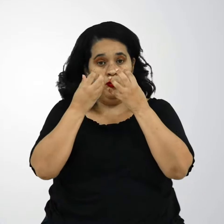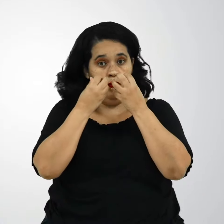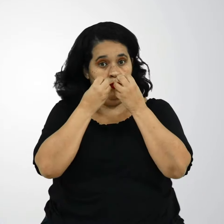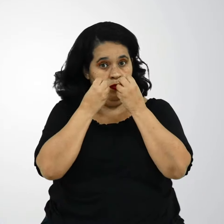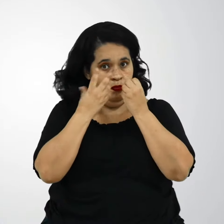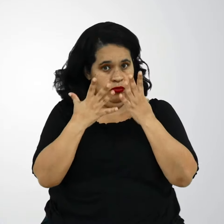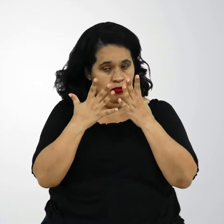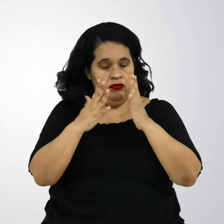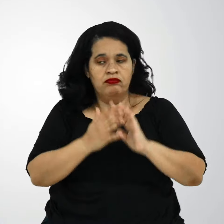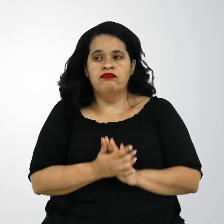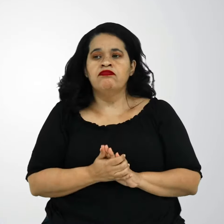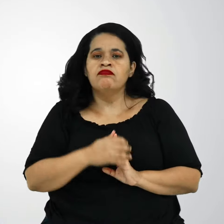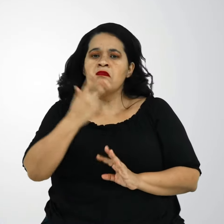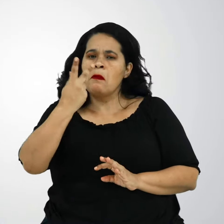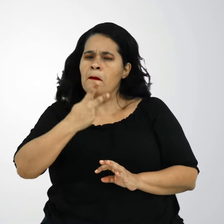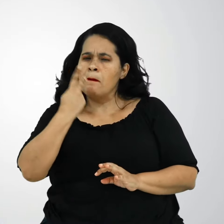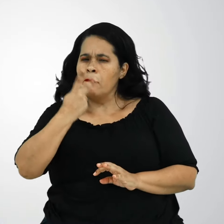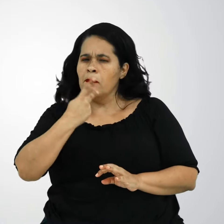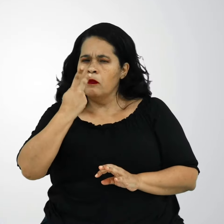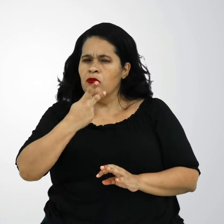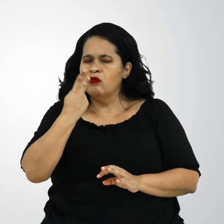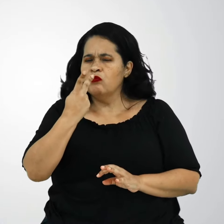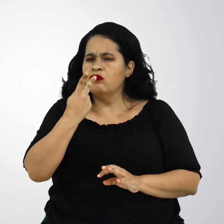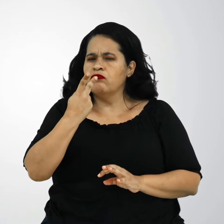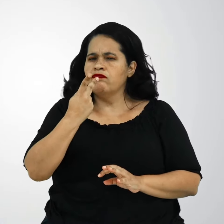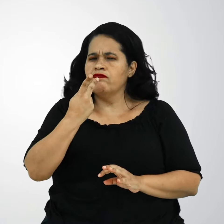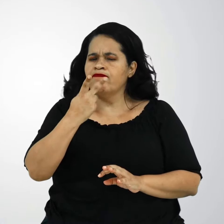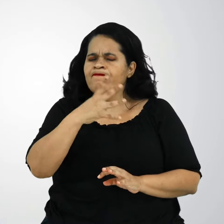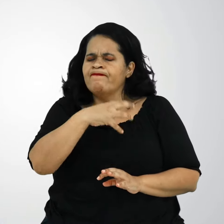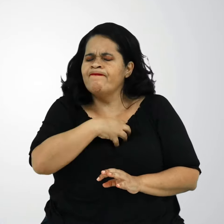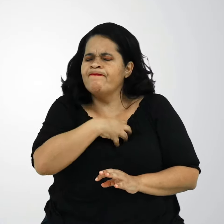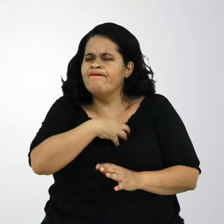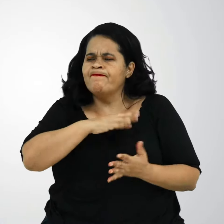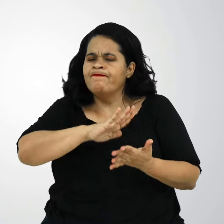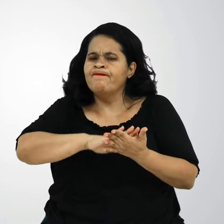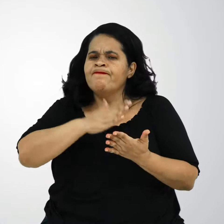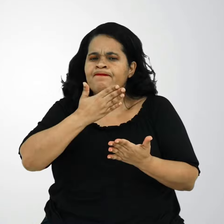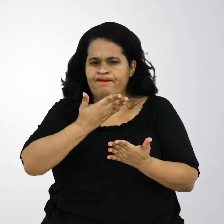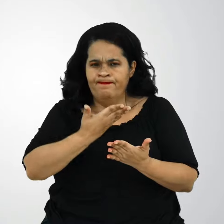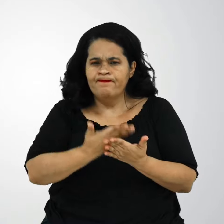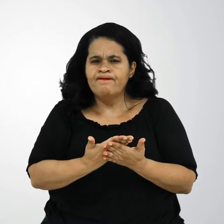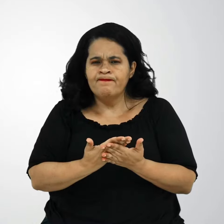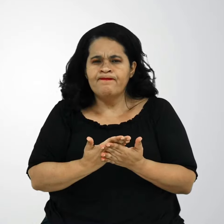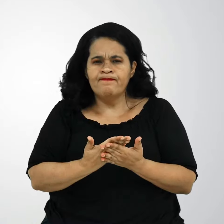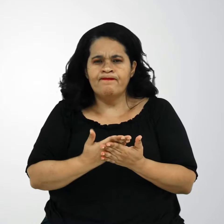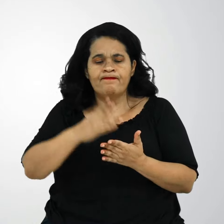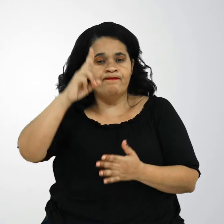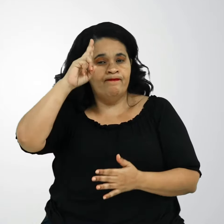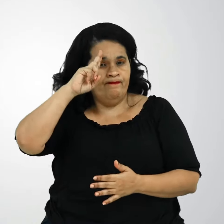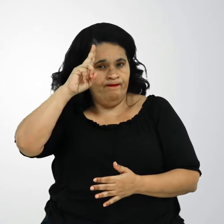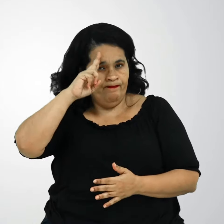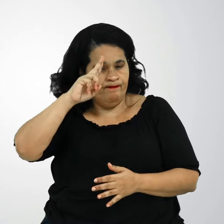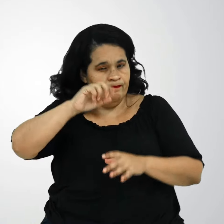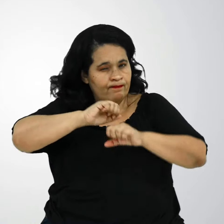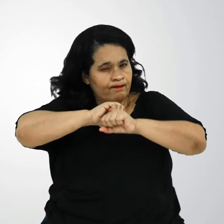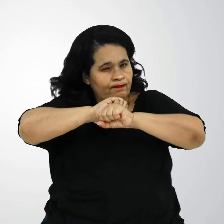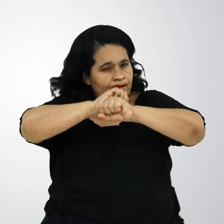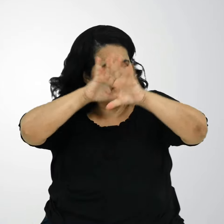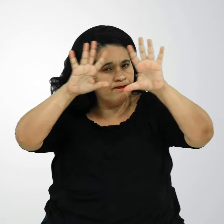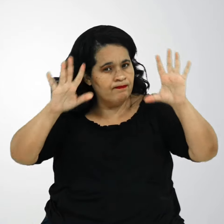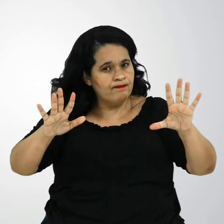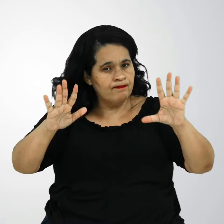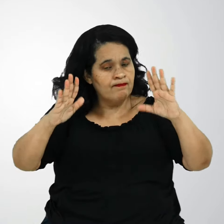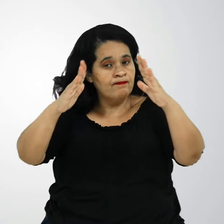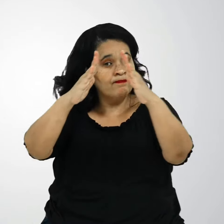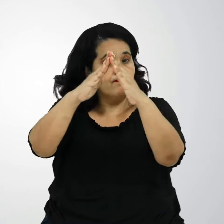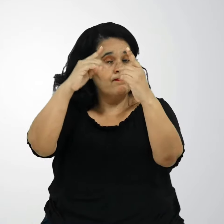Quando a gente fala de alguns que interpretam dessa forma, puramente histórica, claramente a gente está falando aqui da Igreja